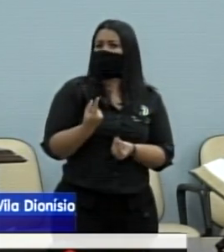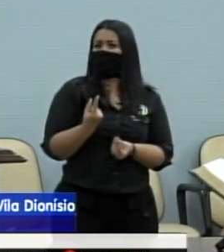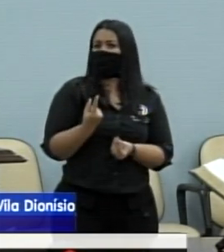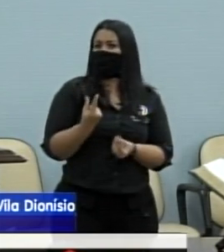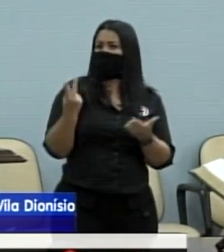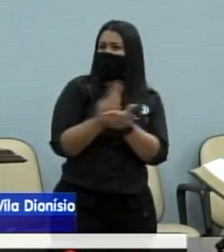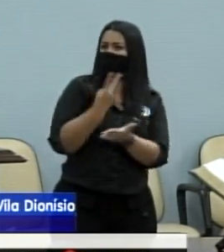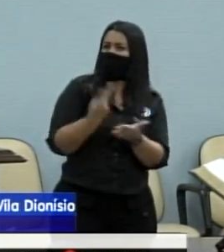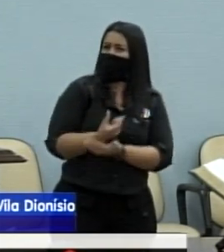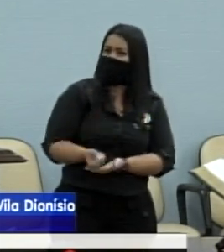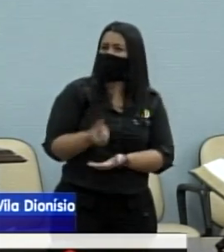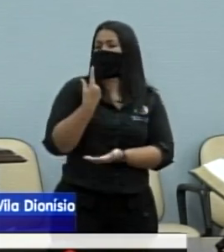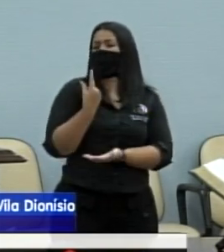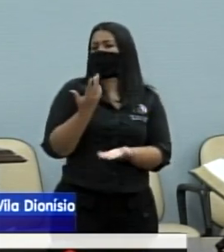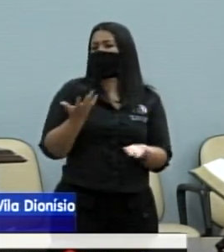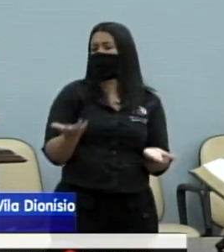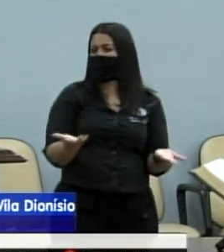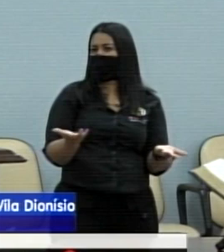absurdo, né?